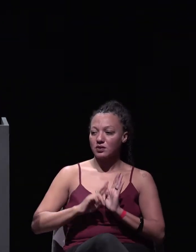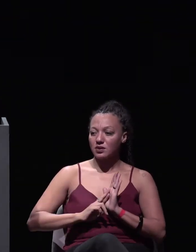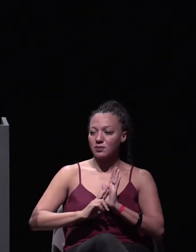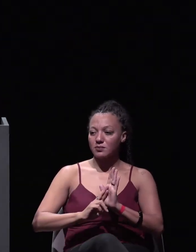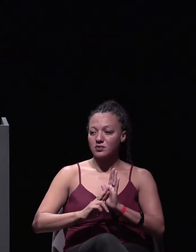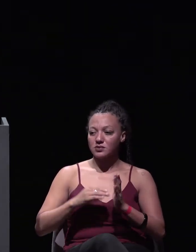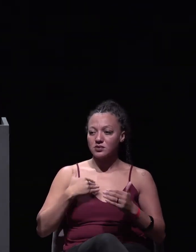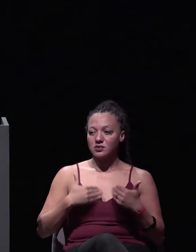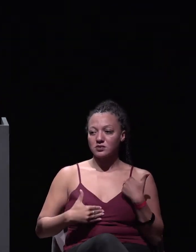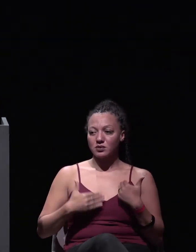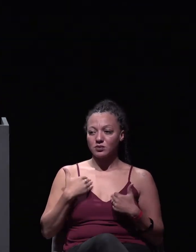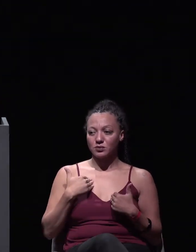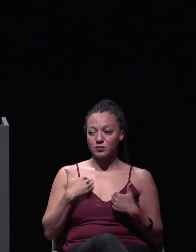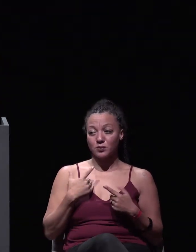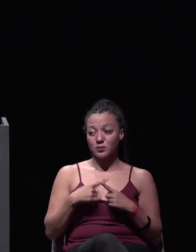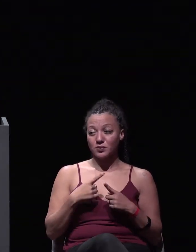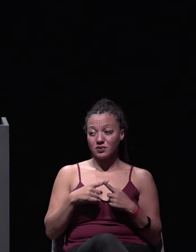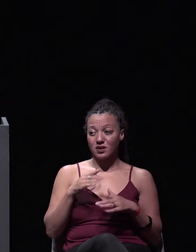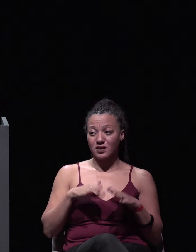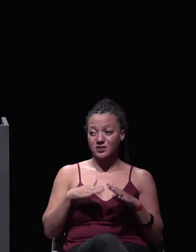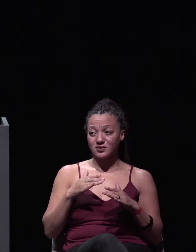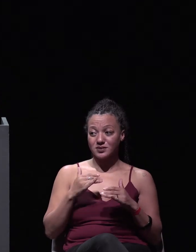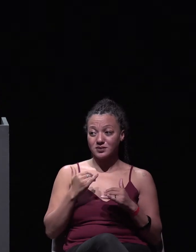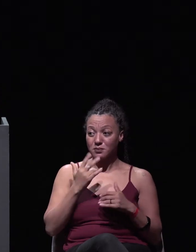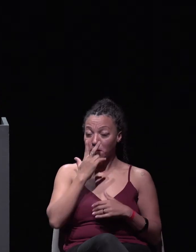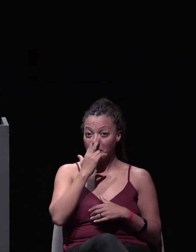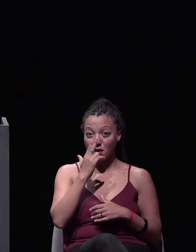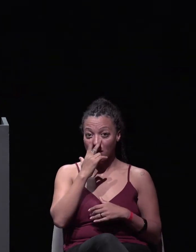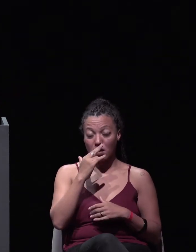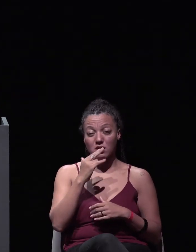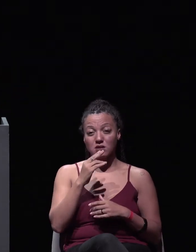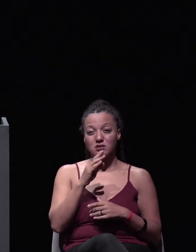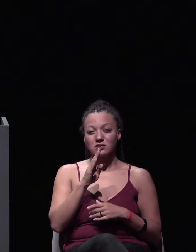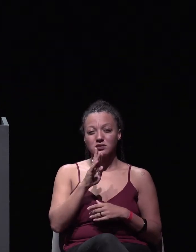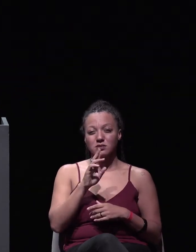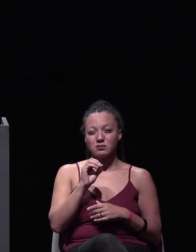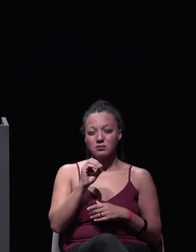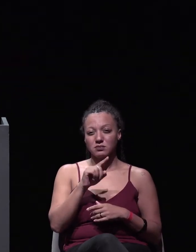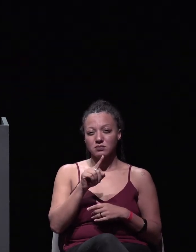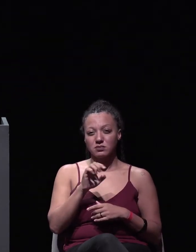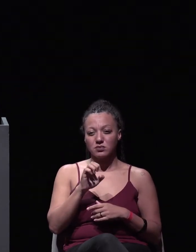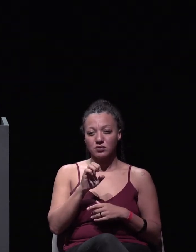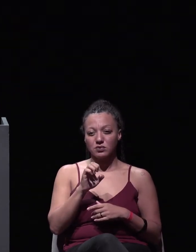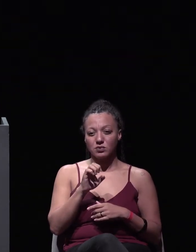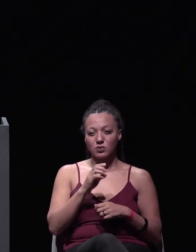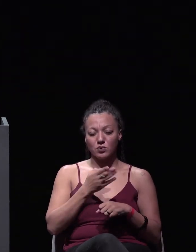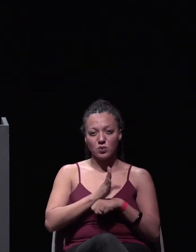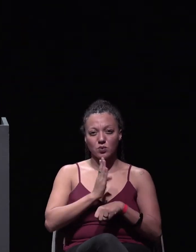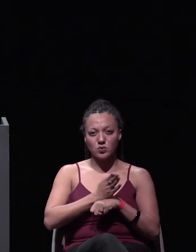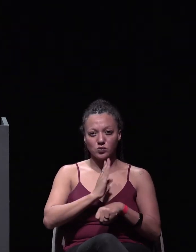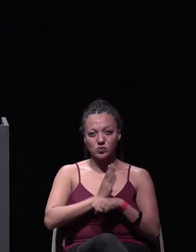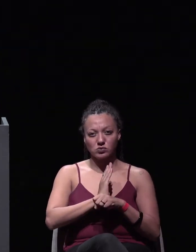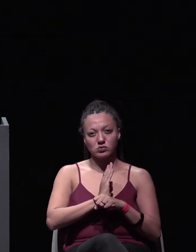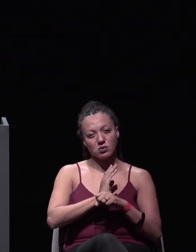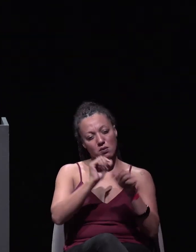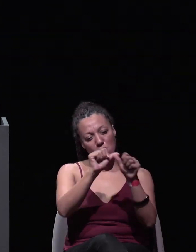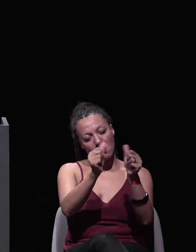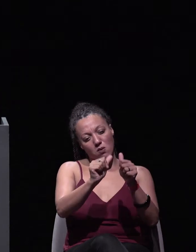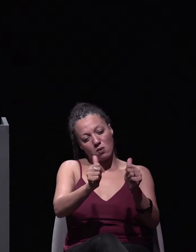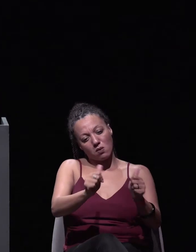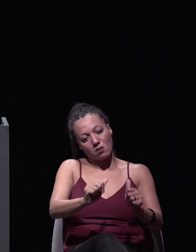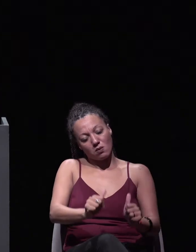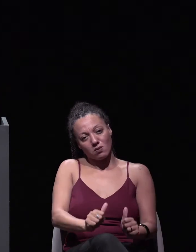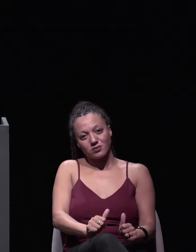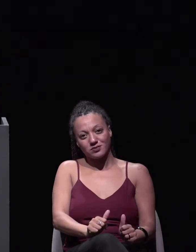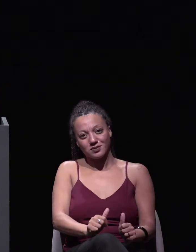desses corpos, que às vezes parecem mesmo esculturas de bronze, né? Como se ele estivesse inserindo na tradição da